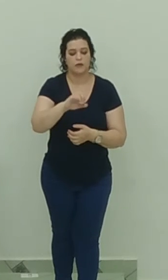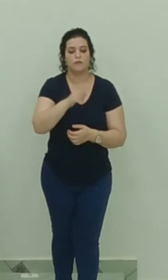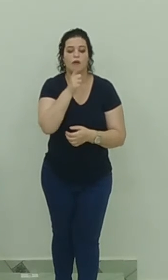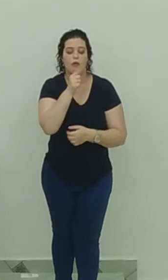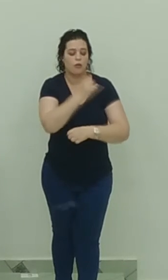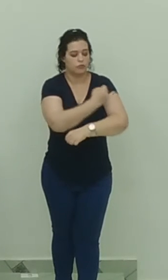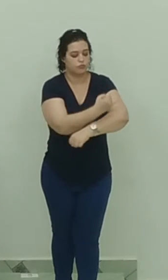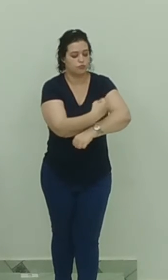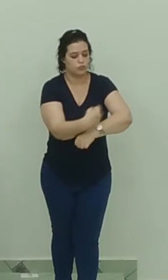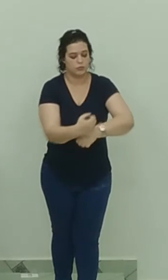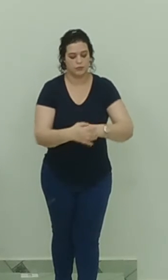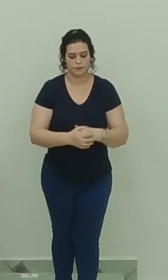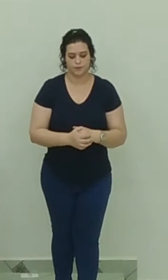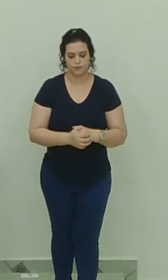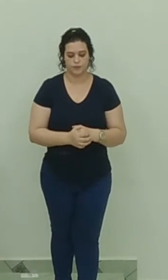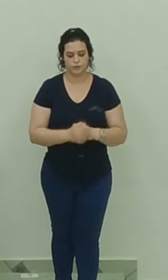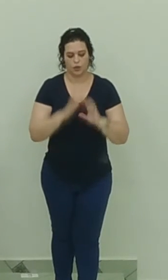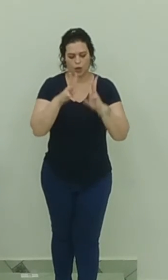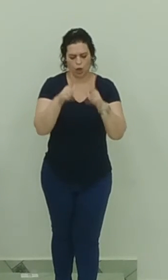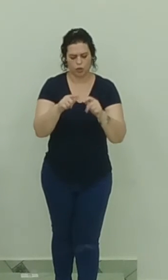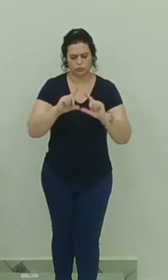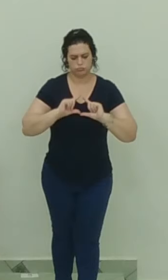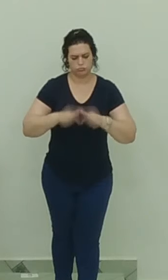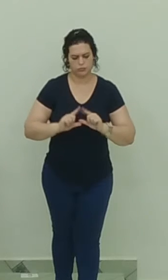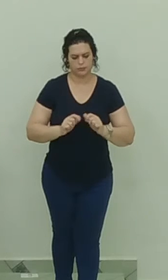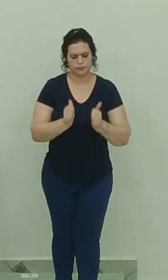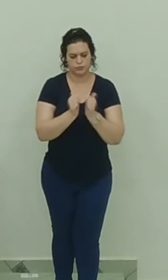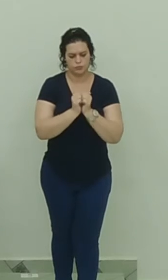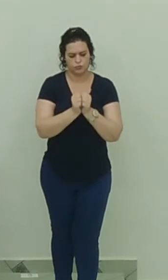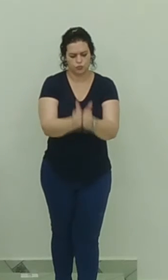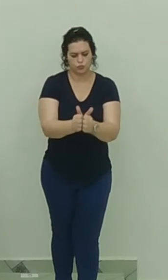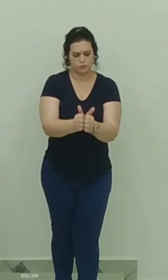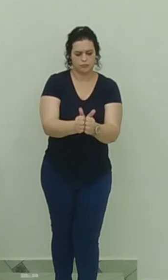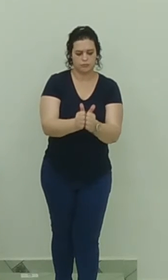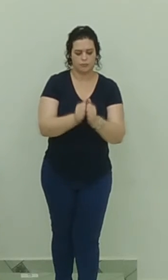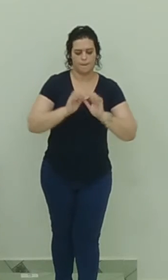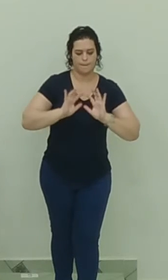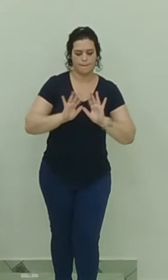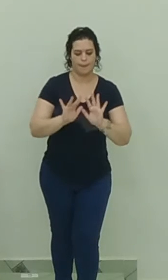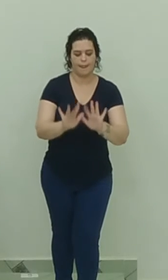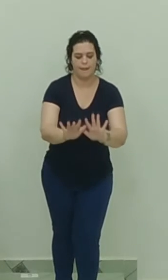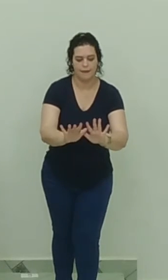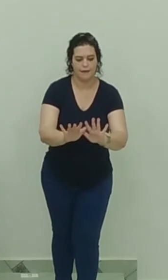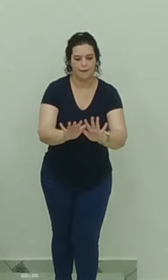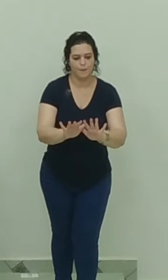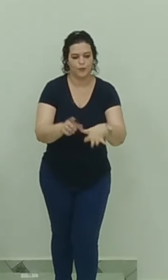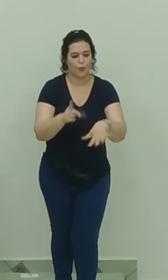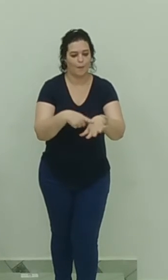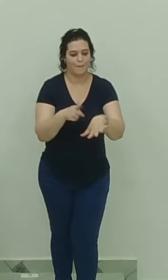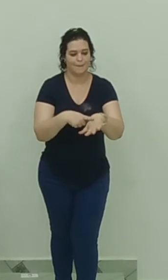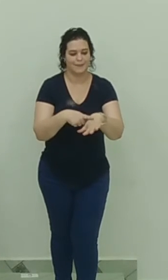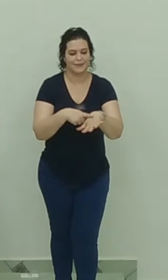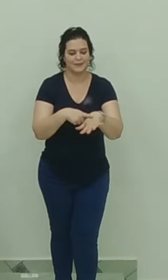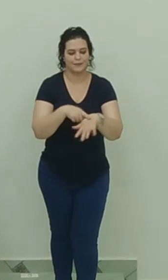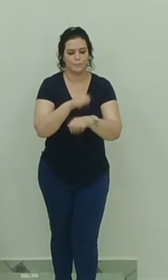E todo Israel passou a pé enxuto, atravessando o Jordão. O que quer